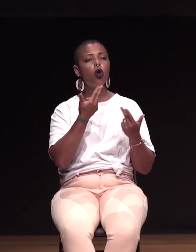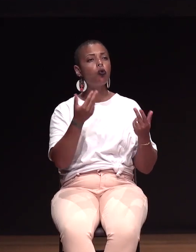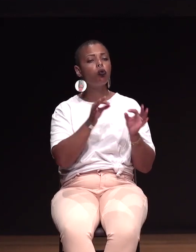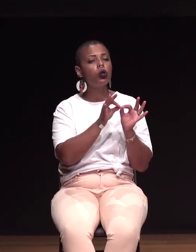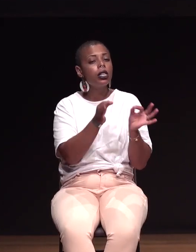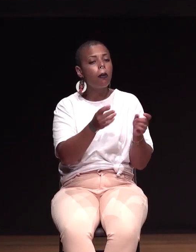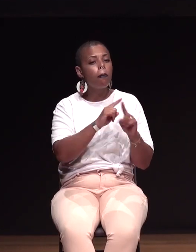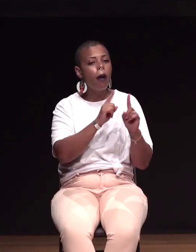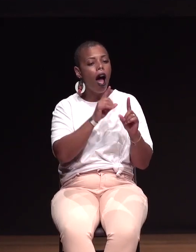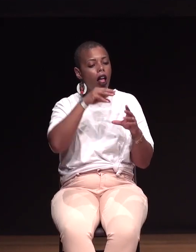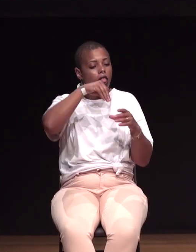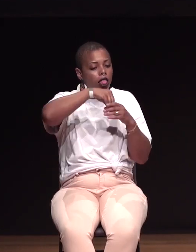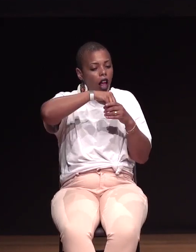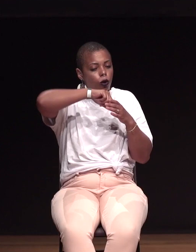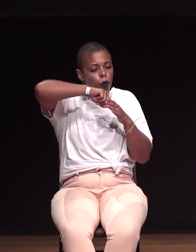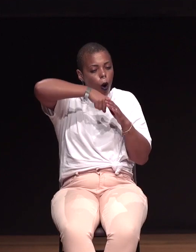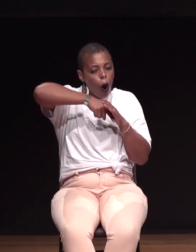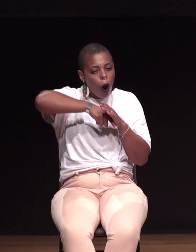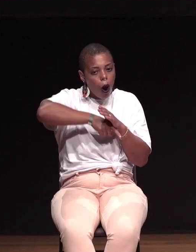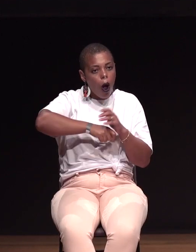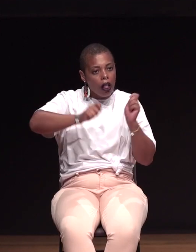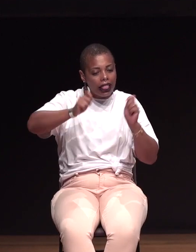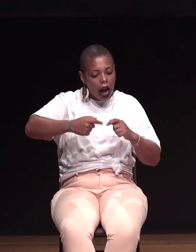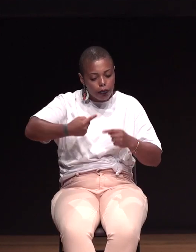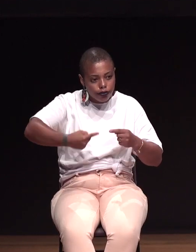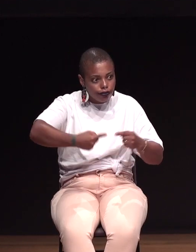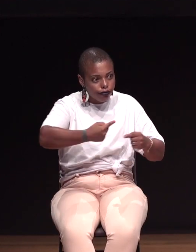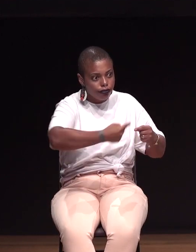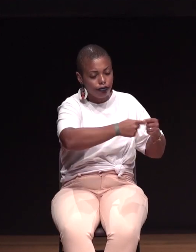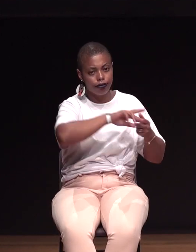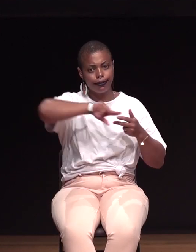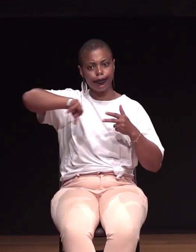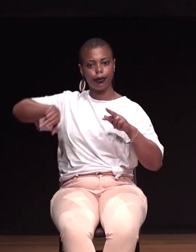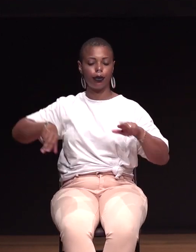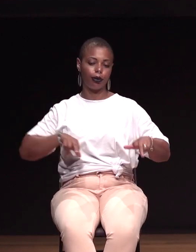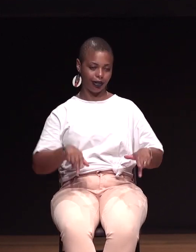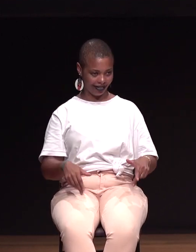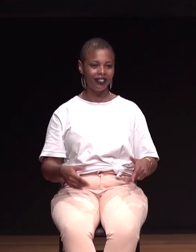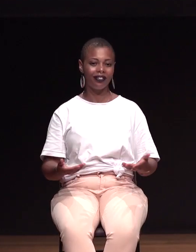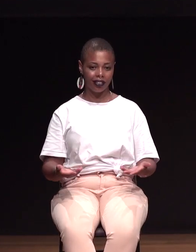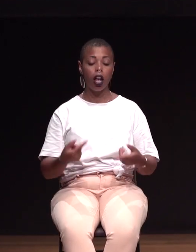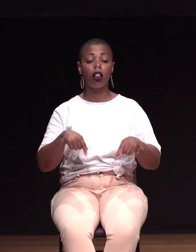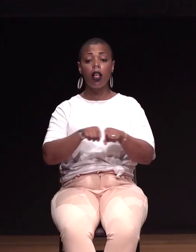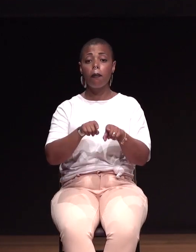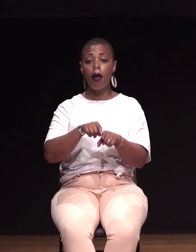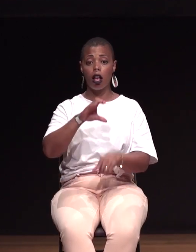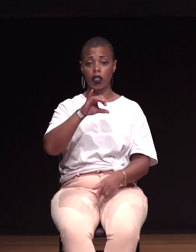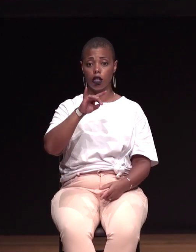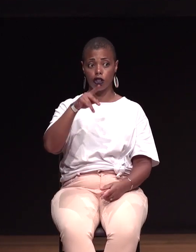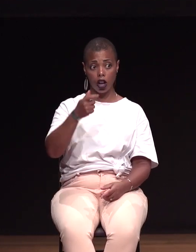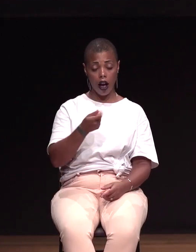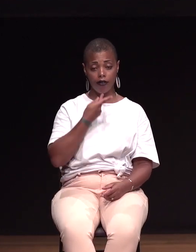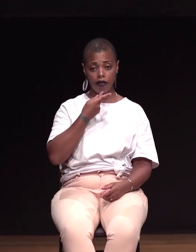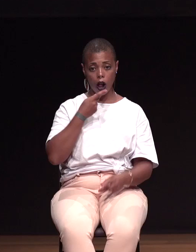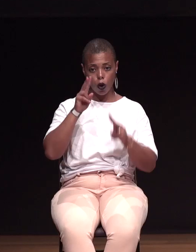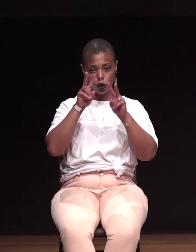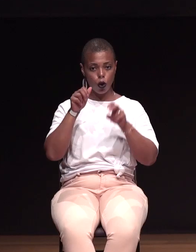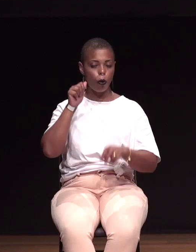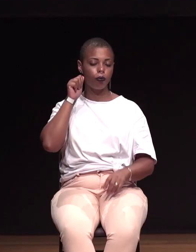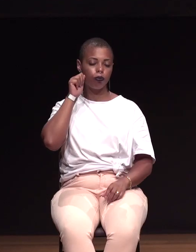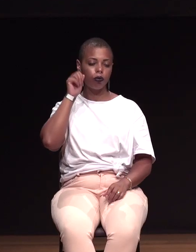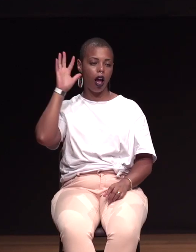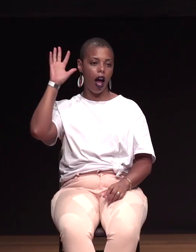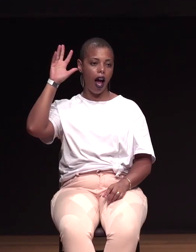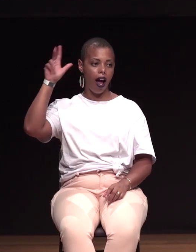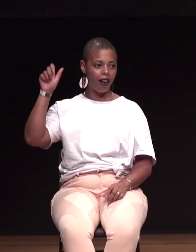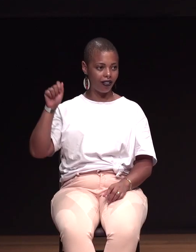além, assim. E a Cidinha falou das africanas. Eu particularmente gosto muito